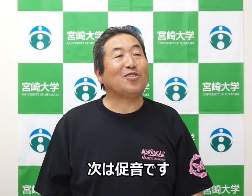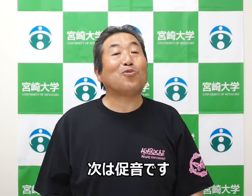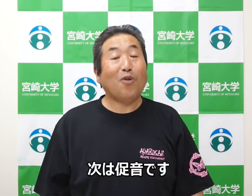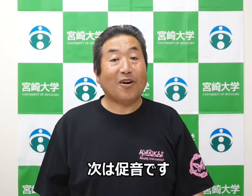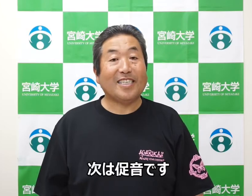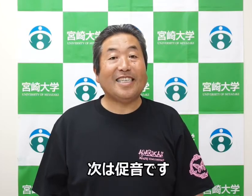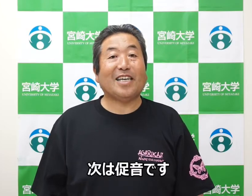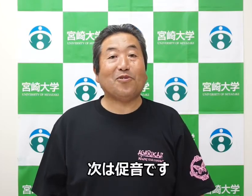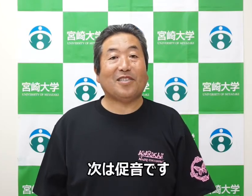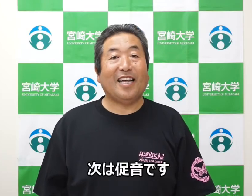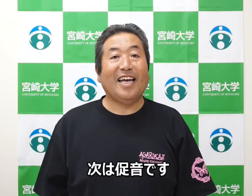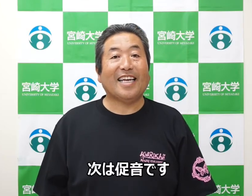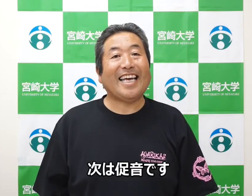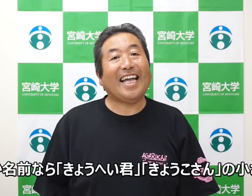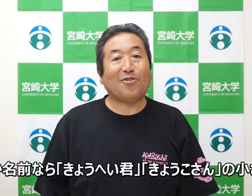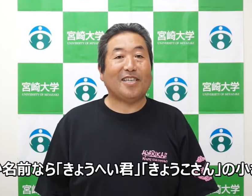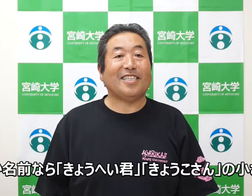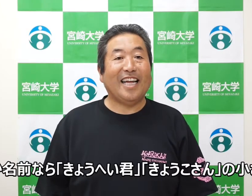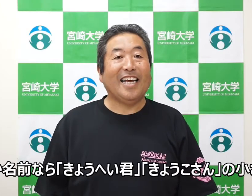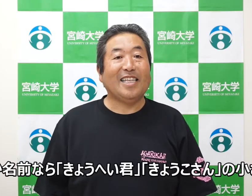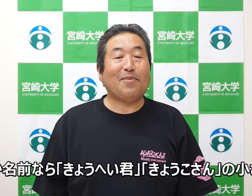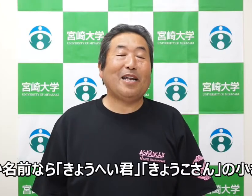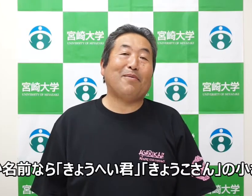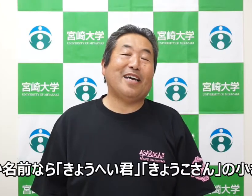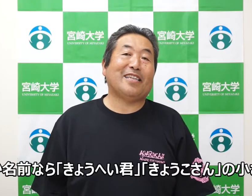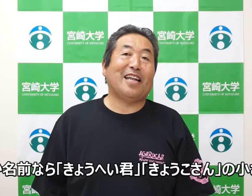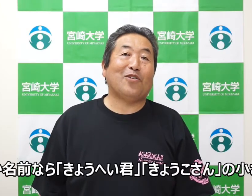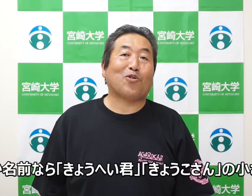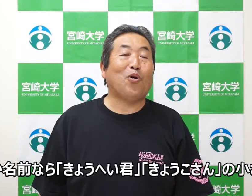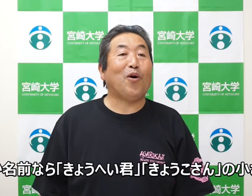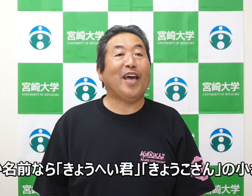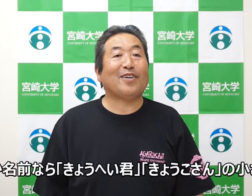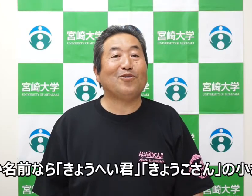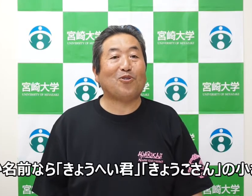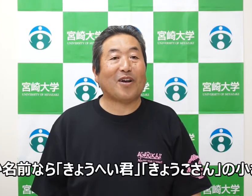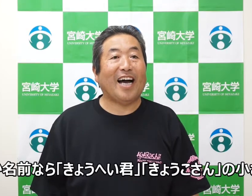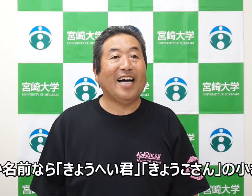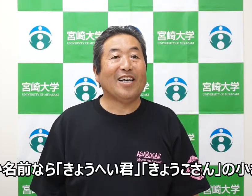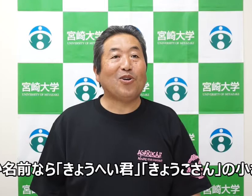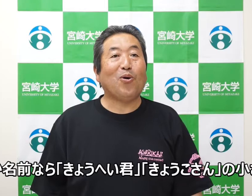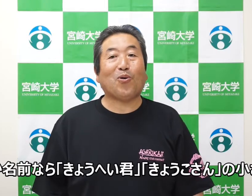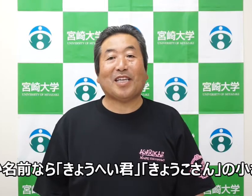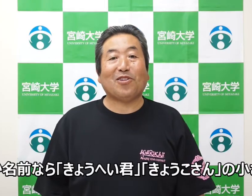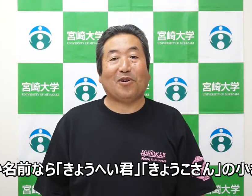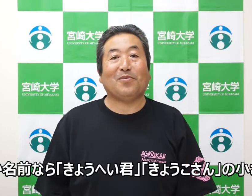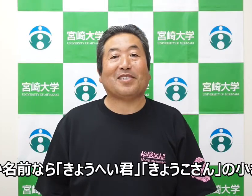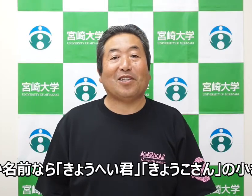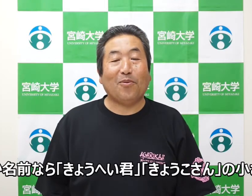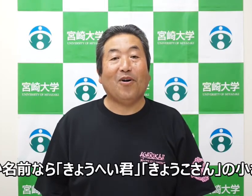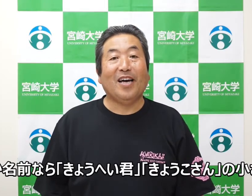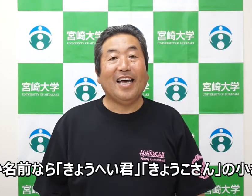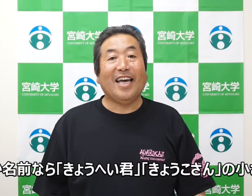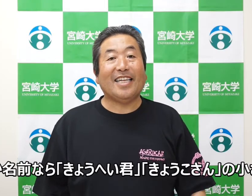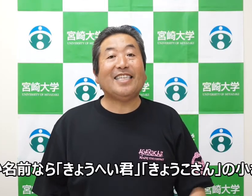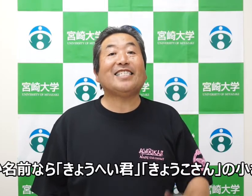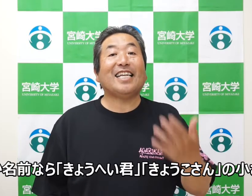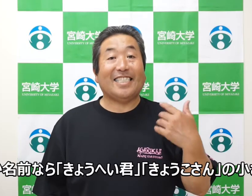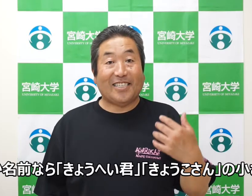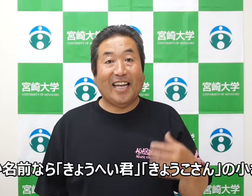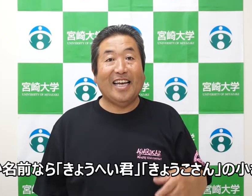音、小さなのですね。キャッとかですね。例えば名前やったら、京平くんとか、京子さんとか言いますけども、小さい字ですね。